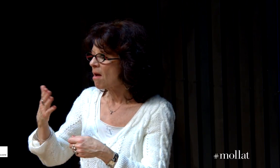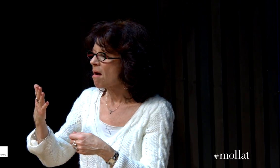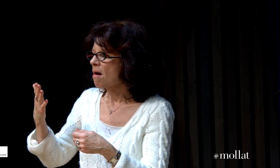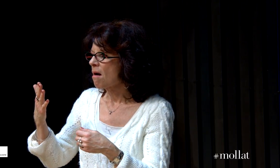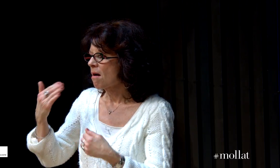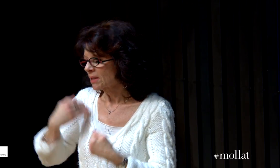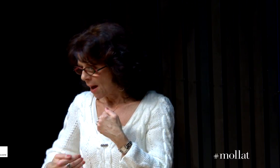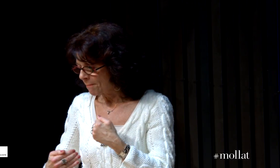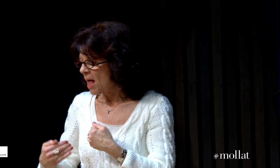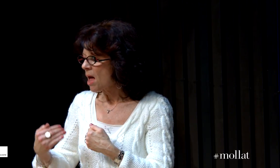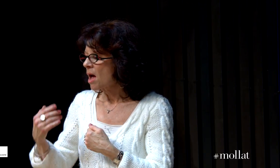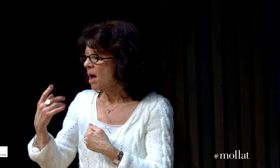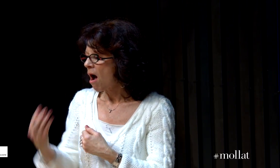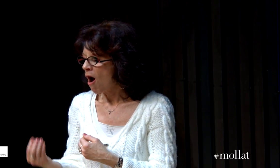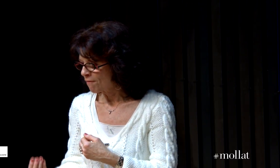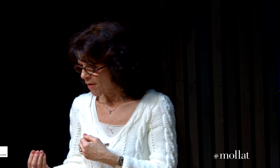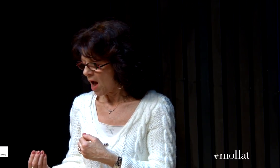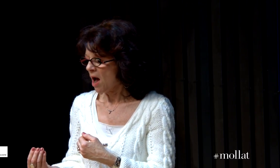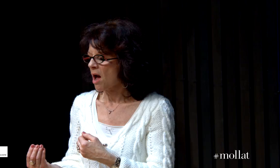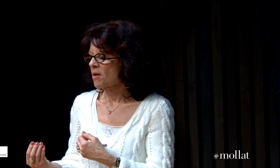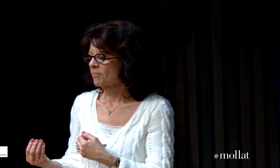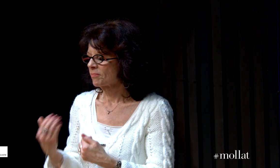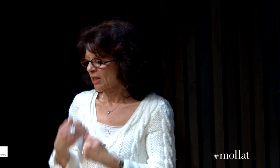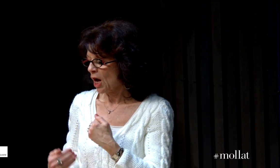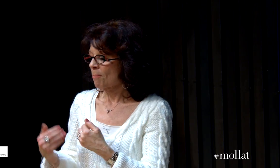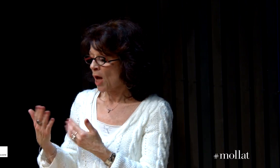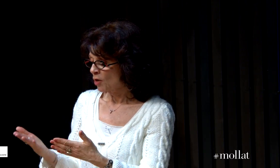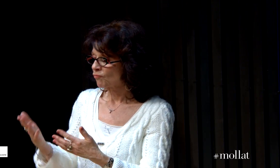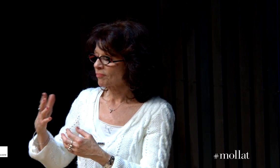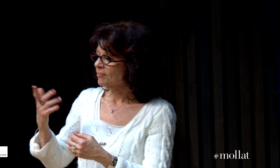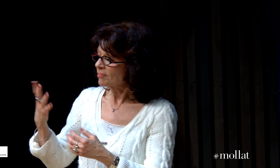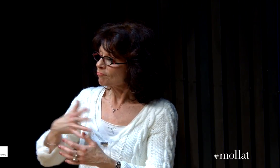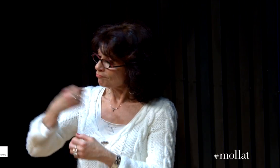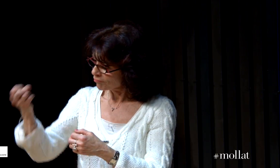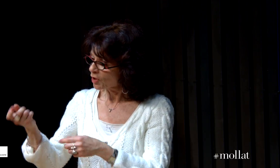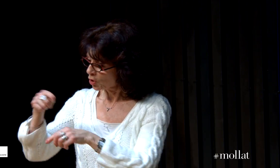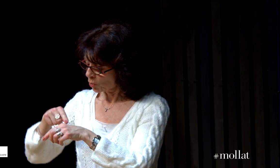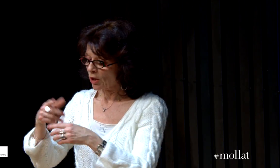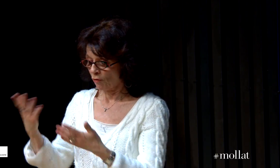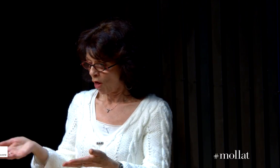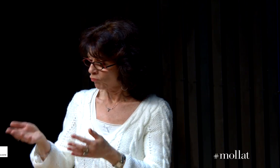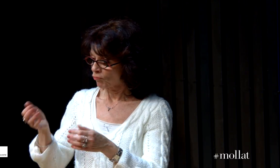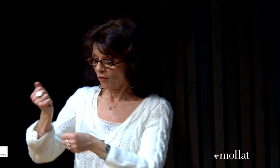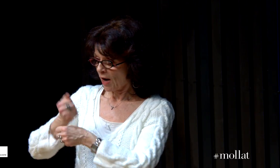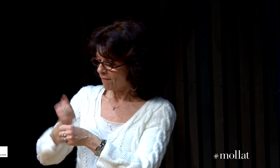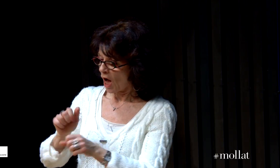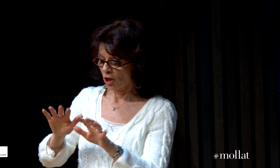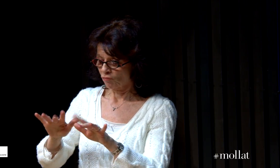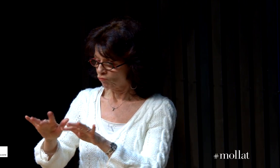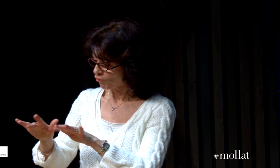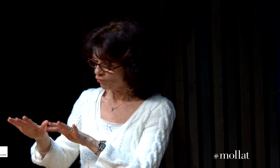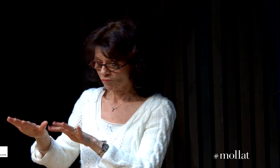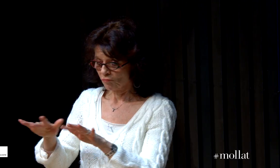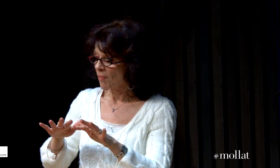association qui s'occupait d'enfants handicapés. Et donc, j'ai